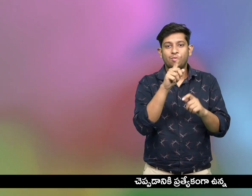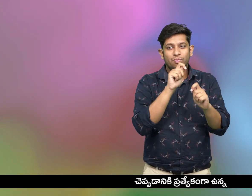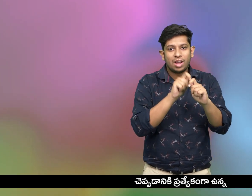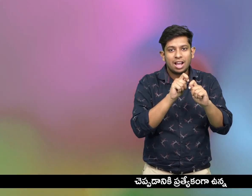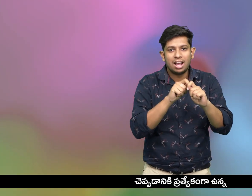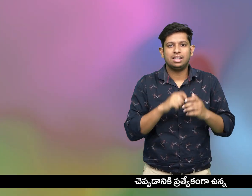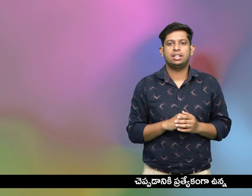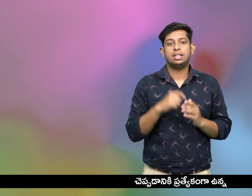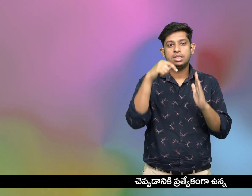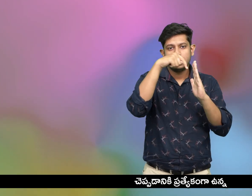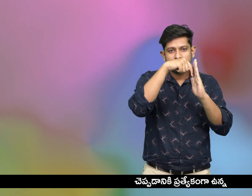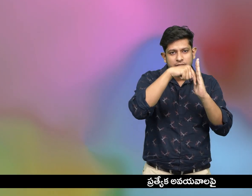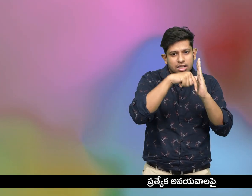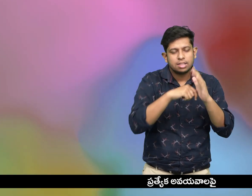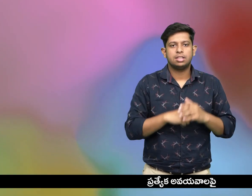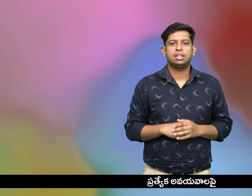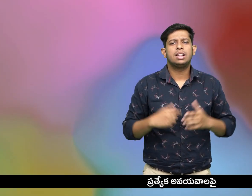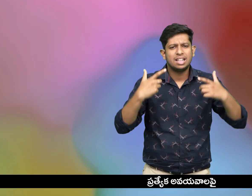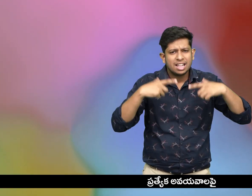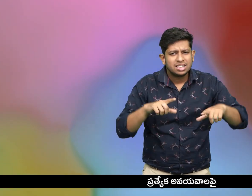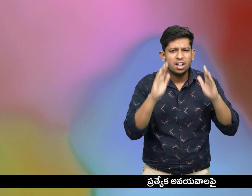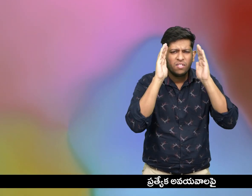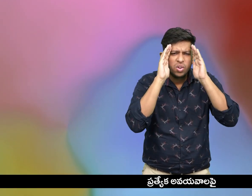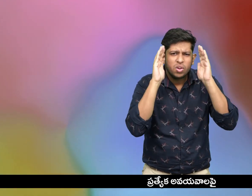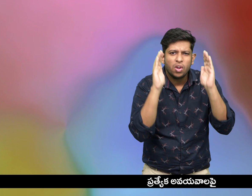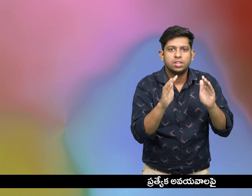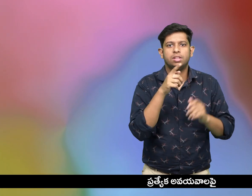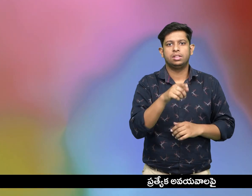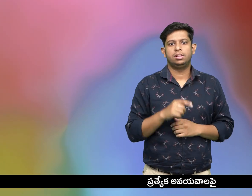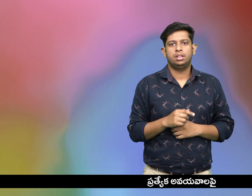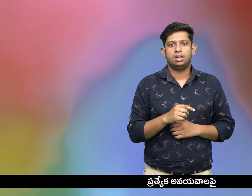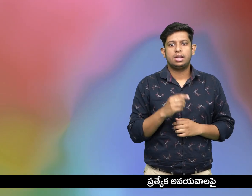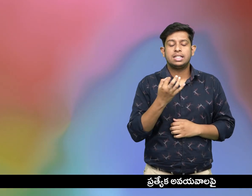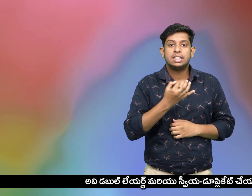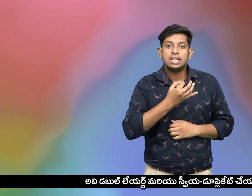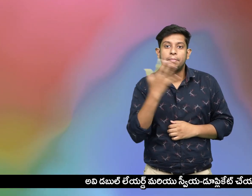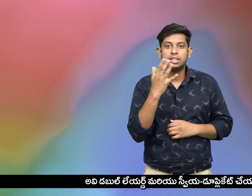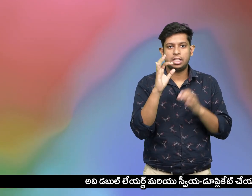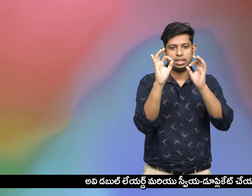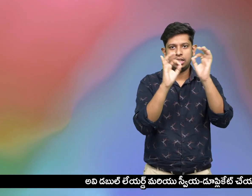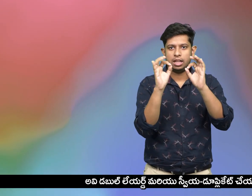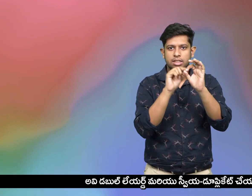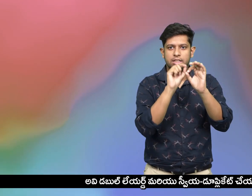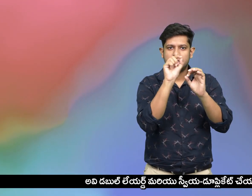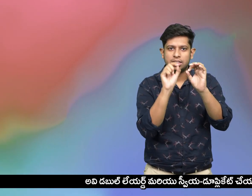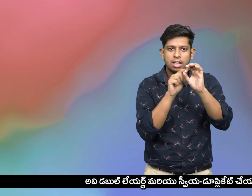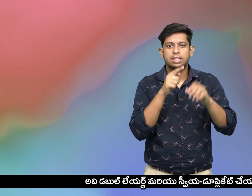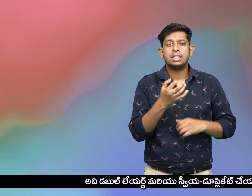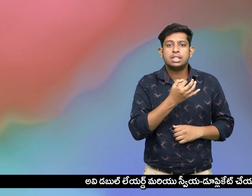చెప్పడానికి ప్రత్యేకంగా ఉన్న ప్రత్యేక అవయవాలపై దృష్టి పెడదాం. అవి డబల్ లేయర్డ్